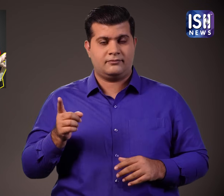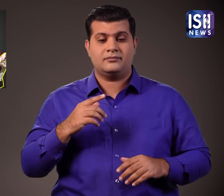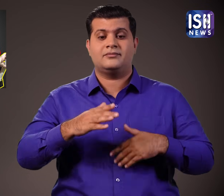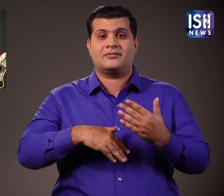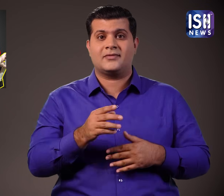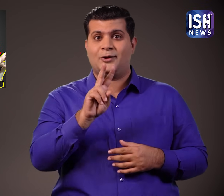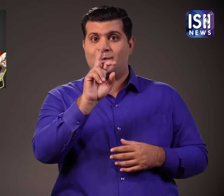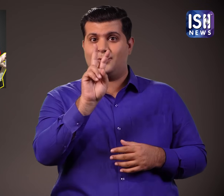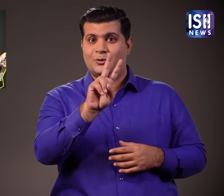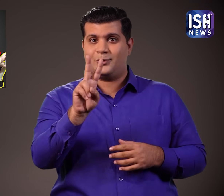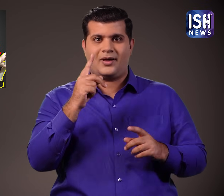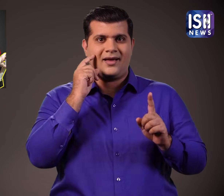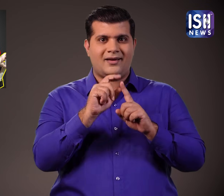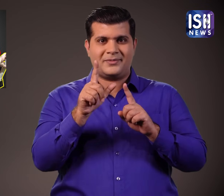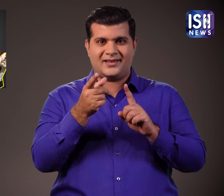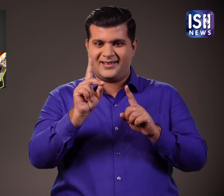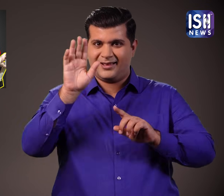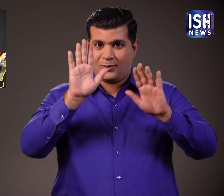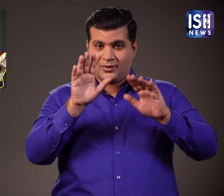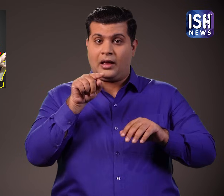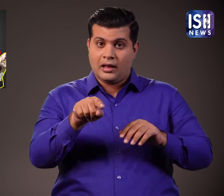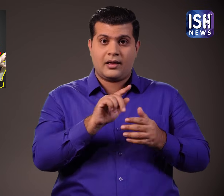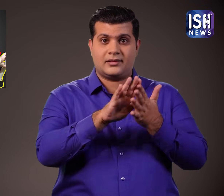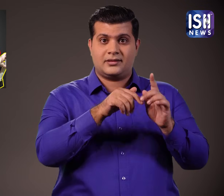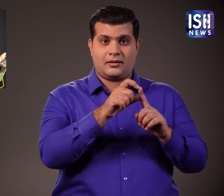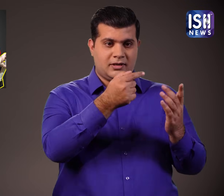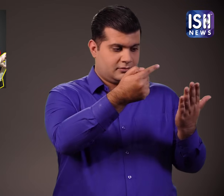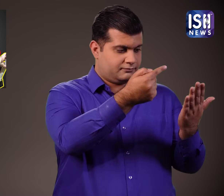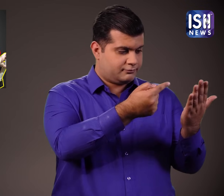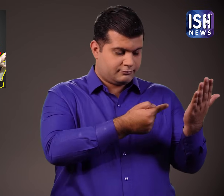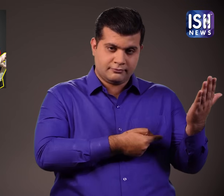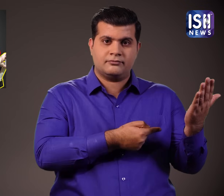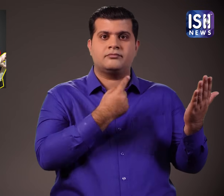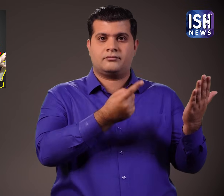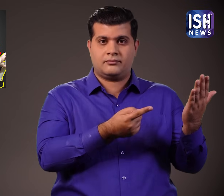बाद में 2022 IPL निरामी से पहले वार्नर को S.R.S. द्वारा रिलीस कर दिया गया